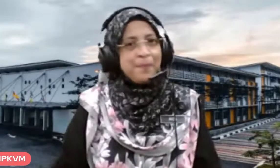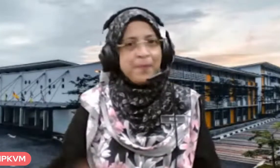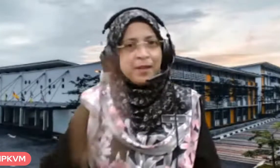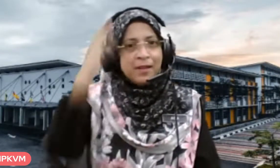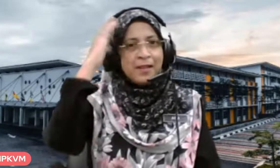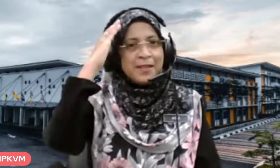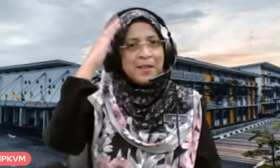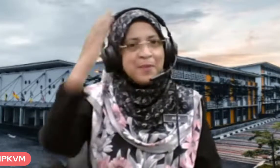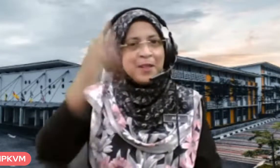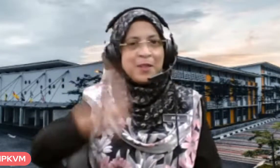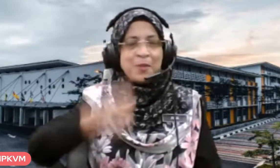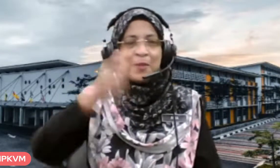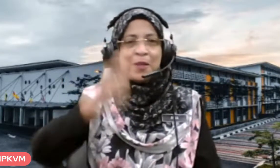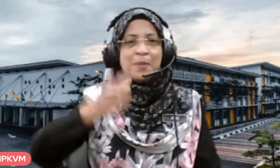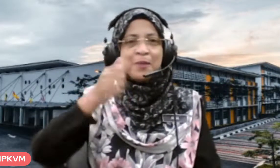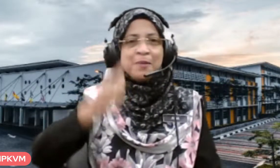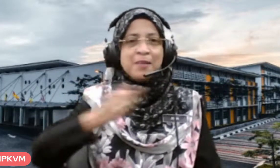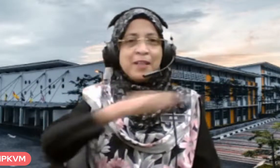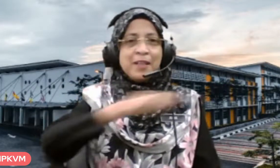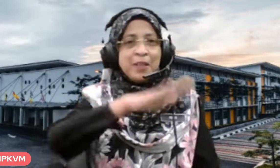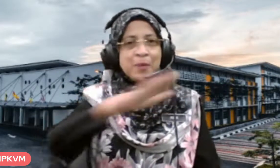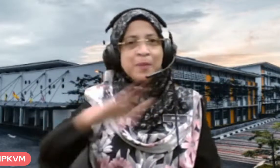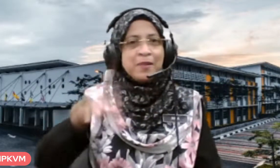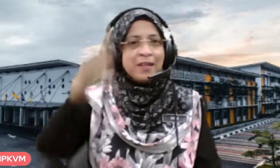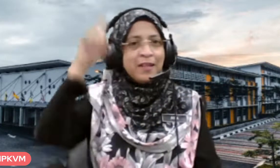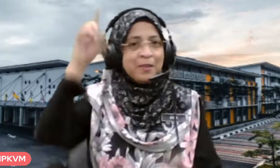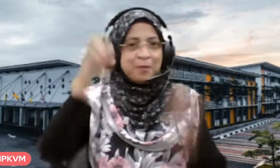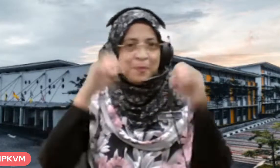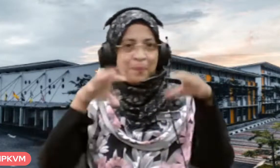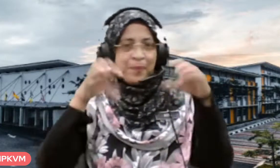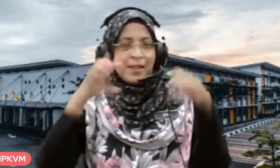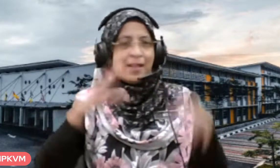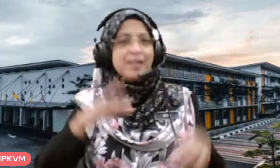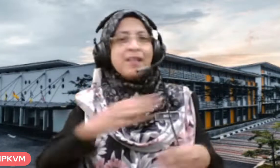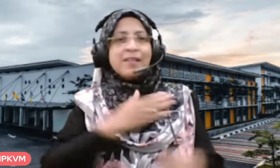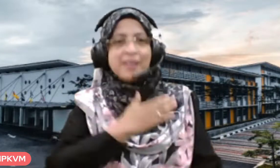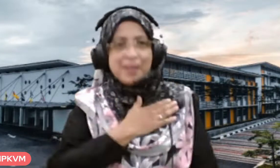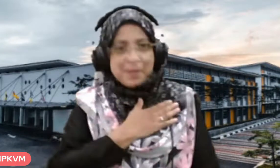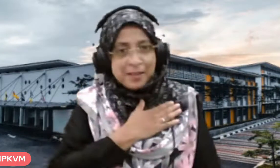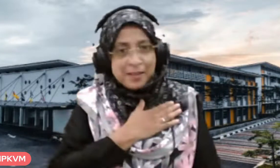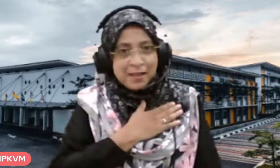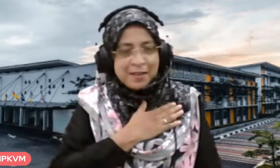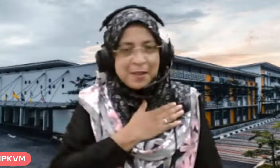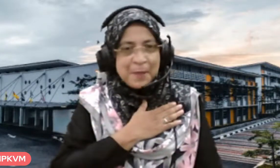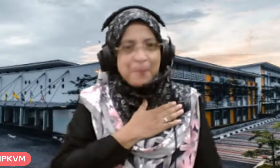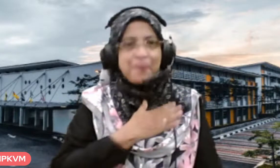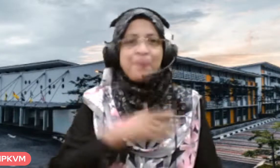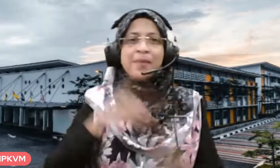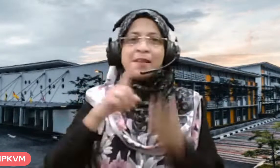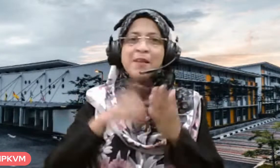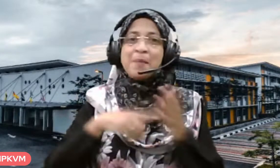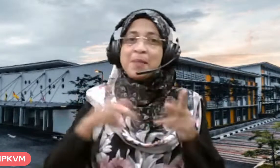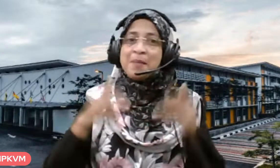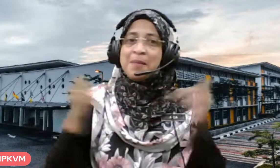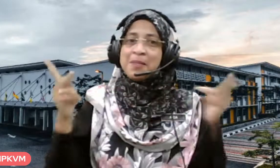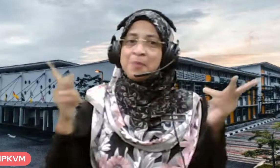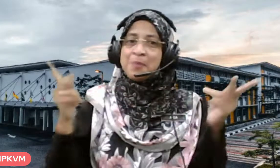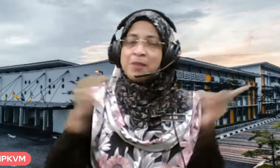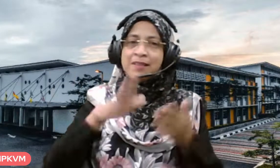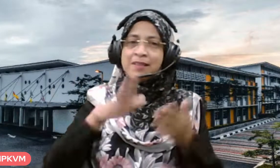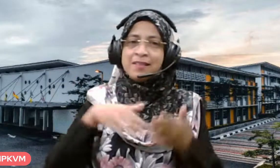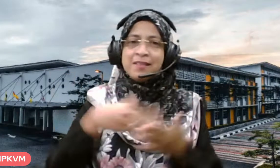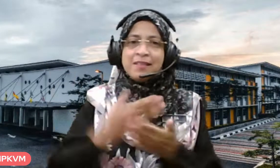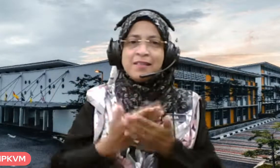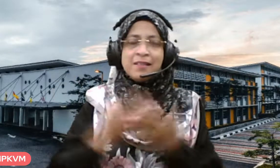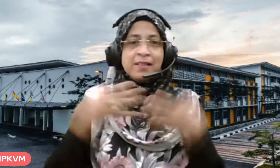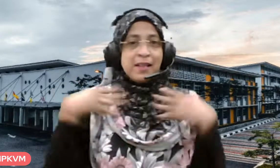Hai assalamualaikum warahmatullahi wabarakatuh dan salam sejahtera Apa kabar